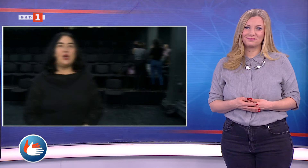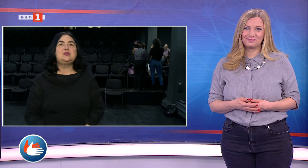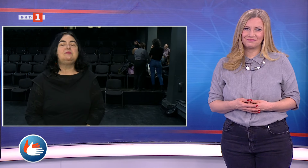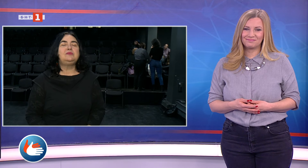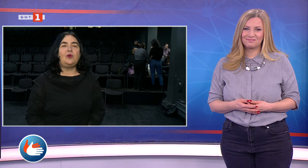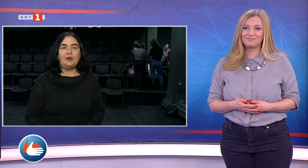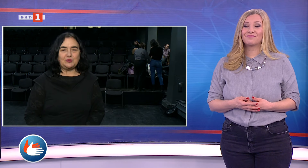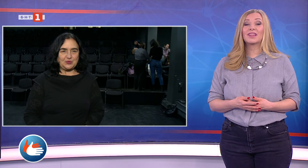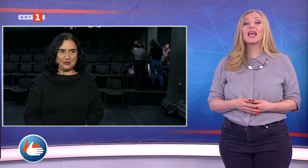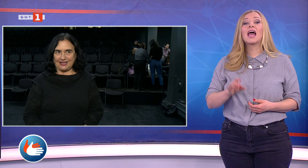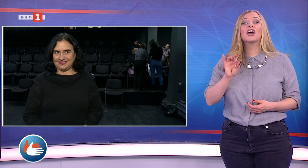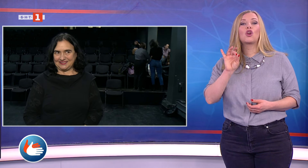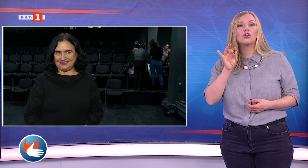Роси е много емоционална актриса,